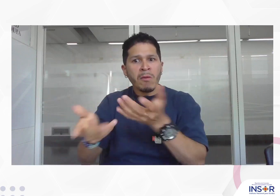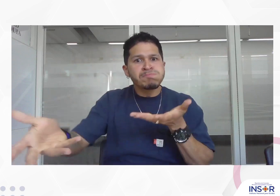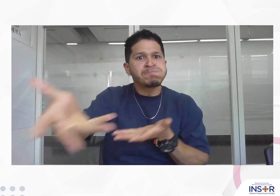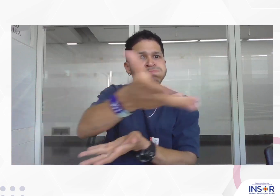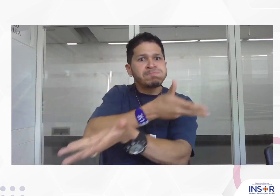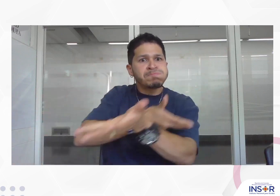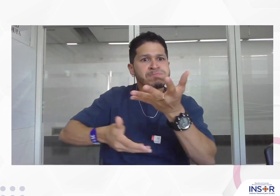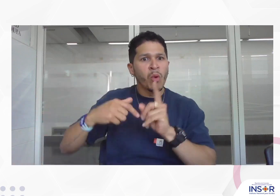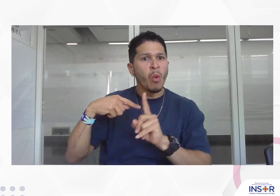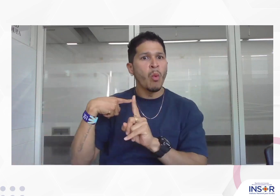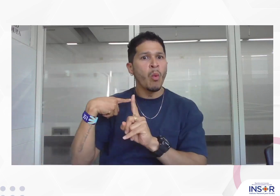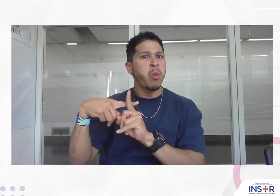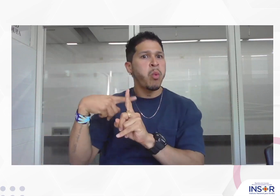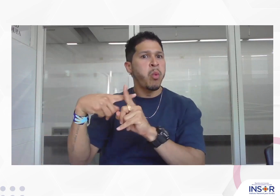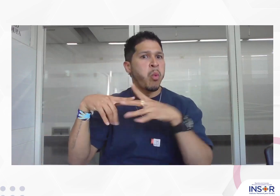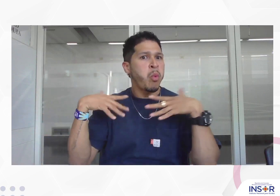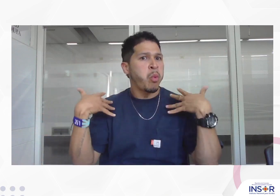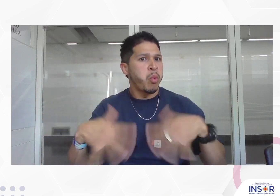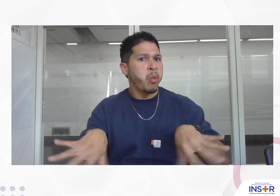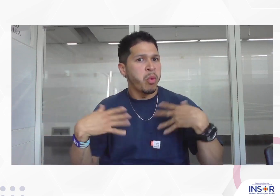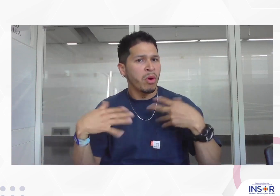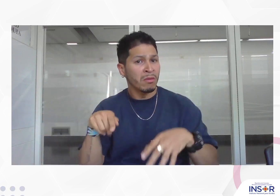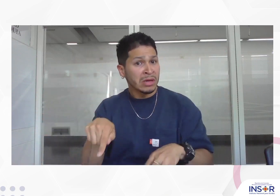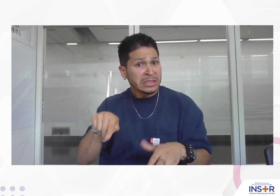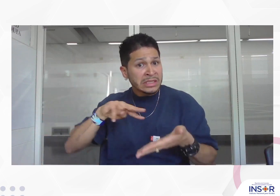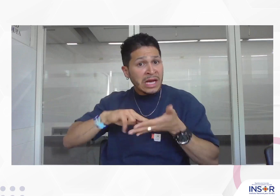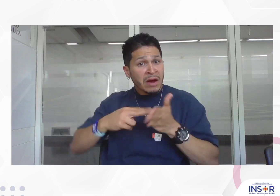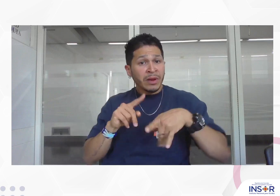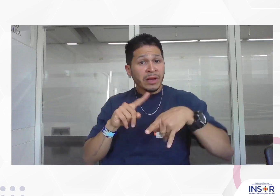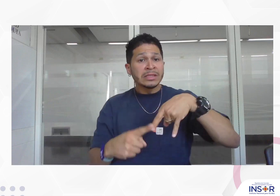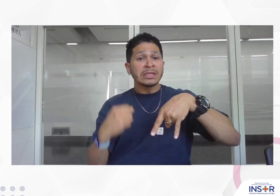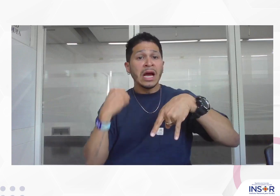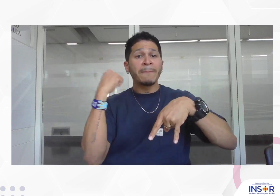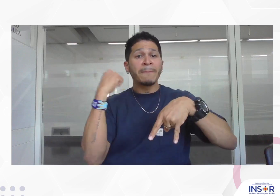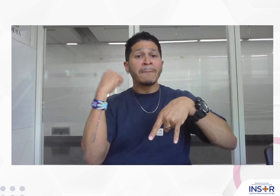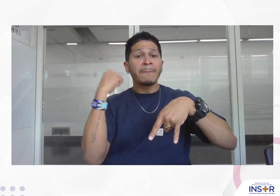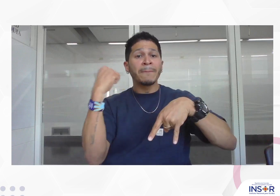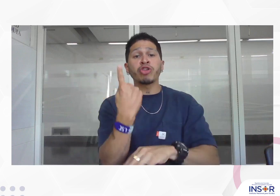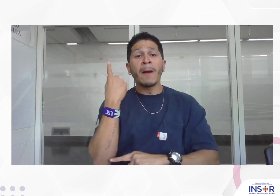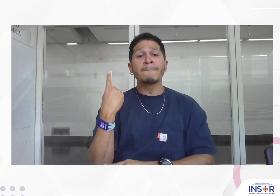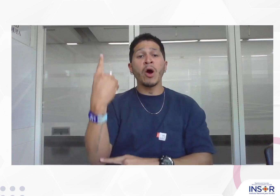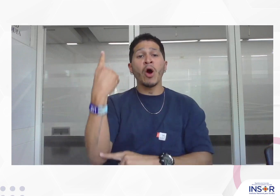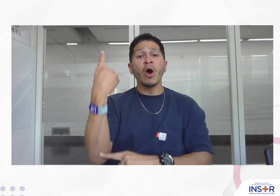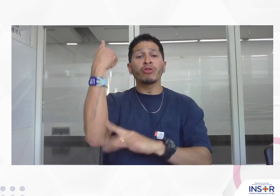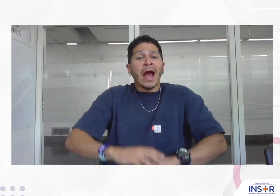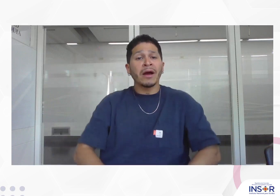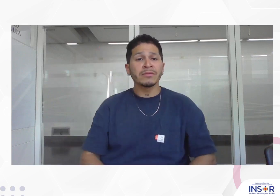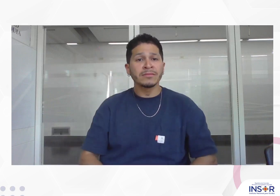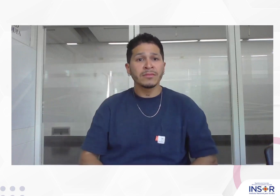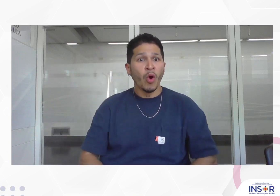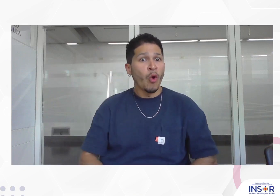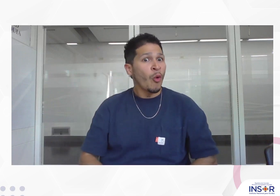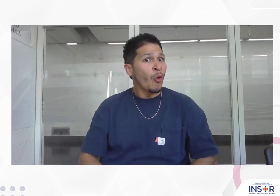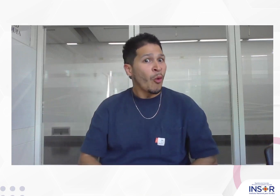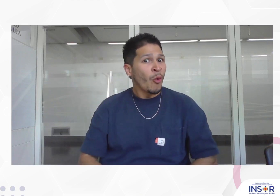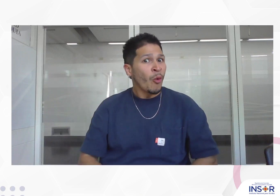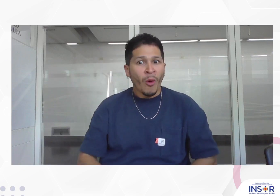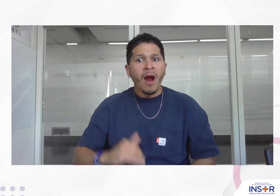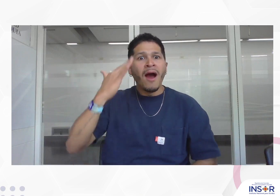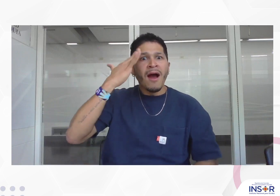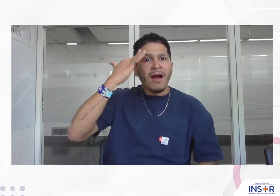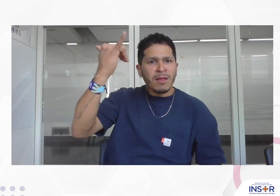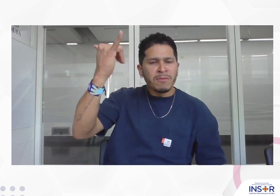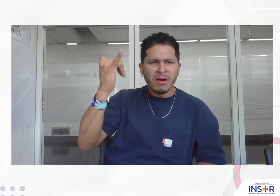esas perspectivas, que sirva para encontrarse y esto es muy positivo porque el sordismo no